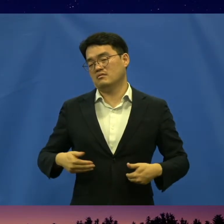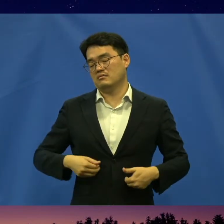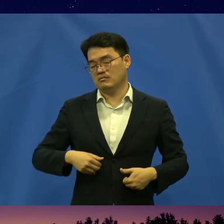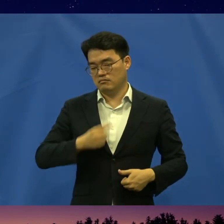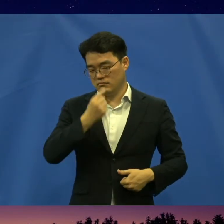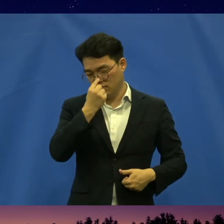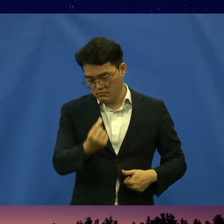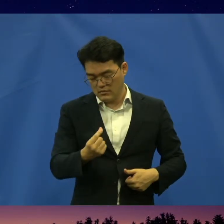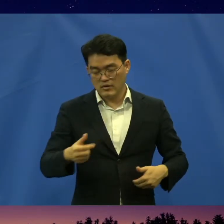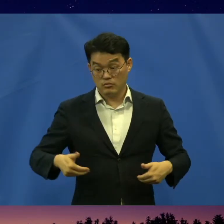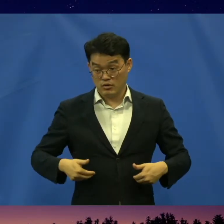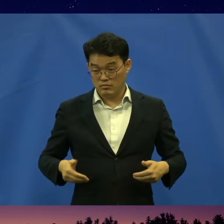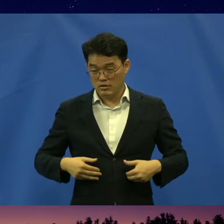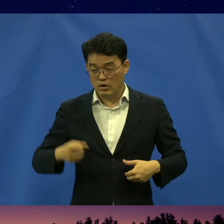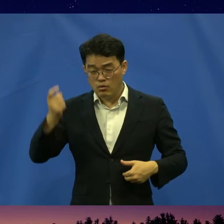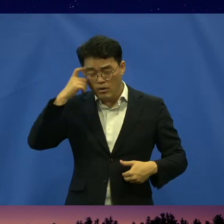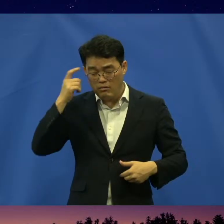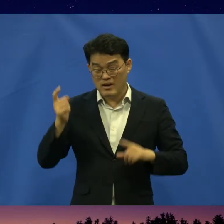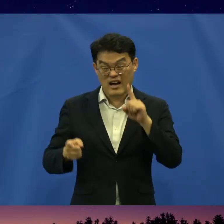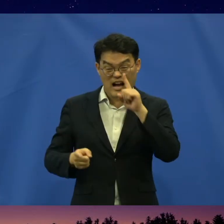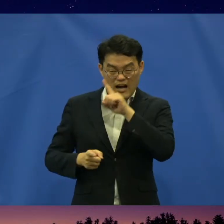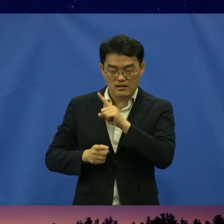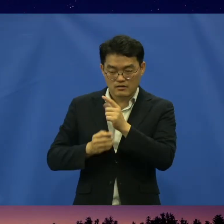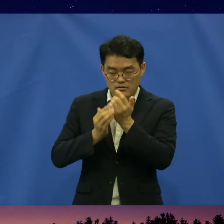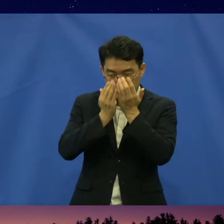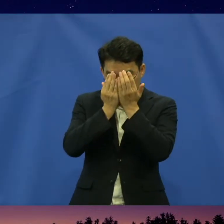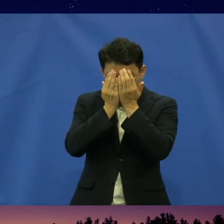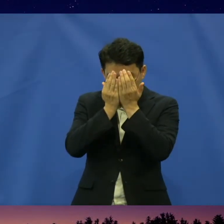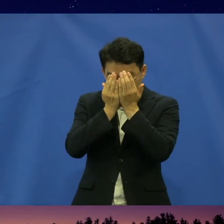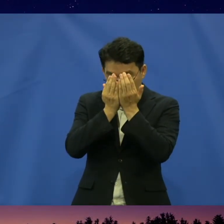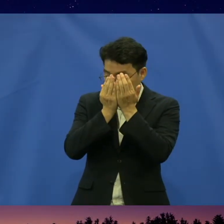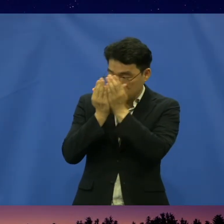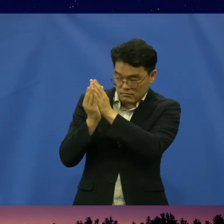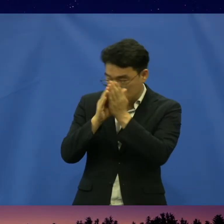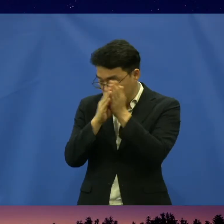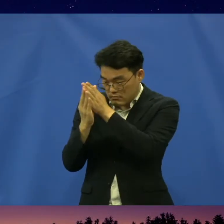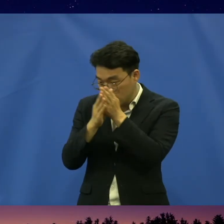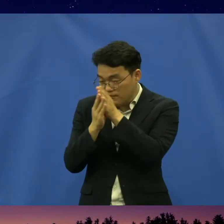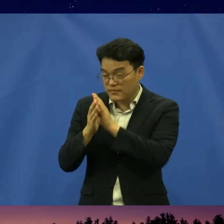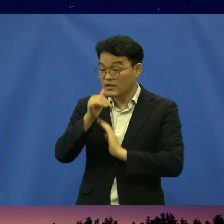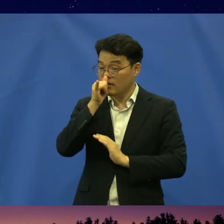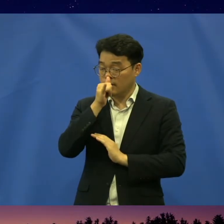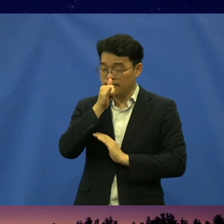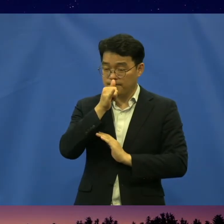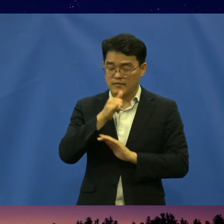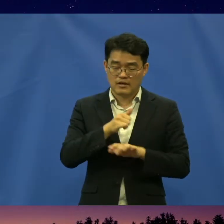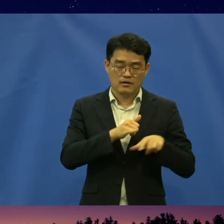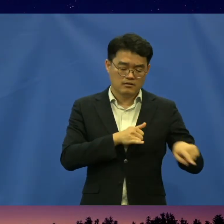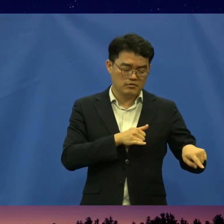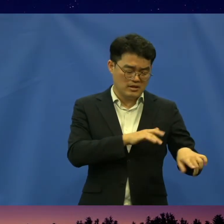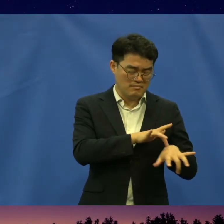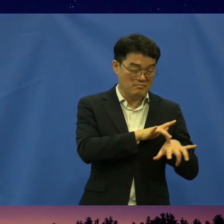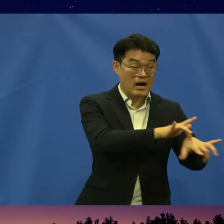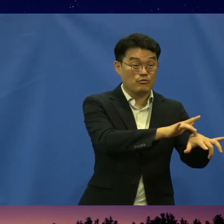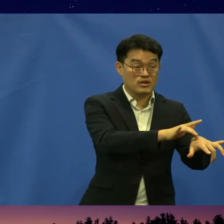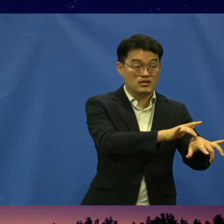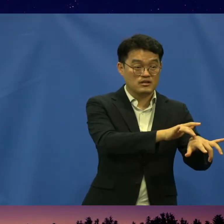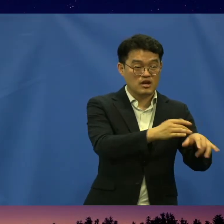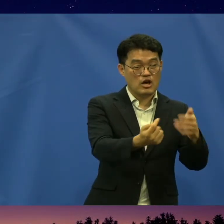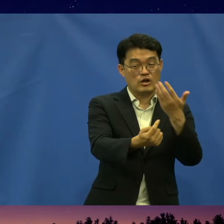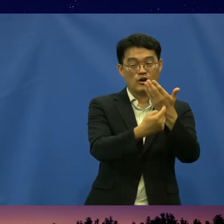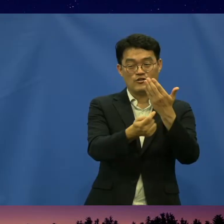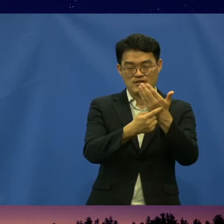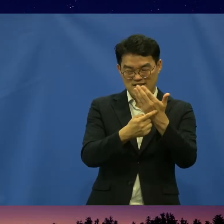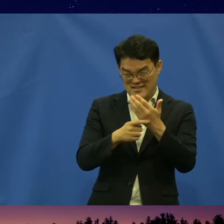여러분 악은 자신의 얼굴을 감추고 있습니다. 마귀를 보세요. 여러분 기억하세요. 마귀는 마귀의 모습으로 우리에게